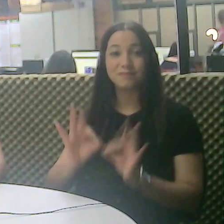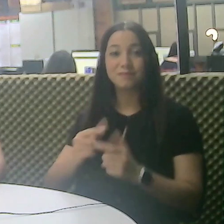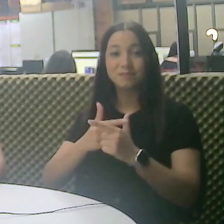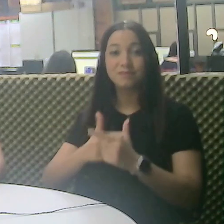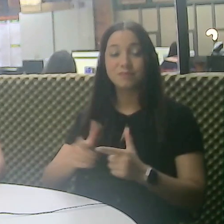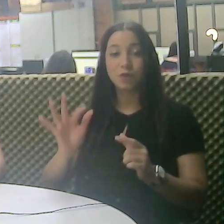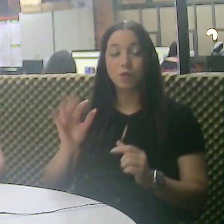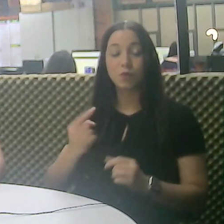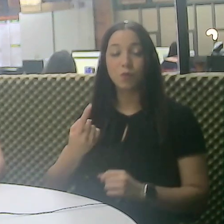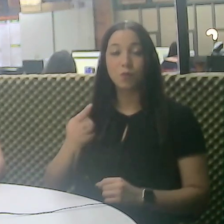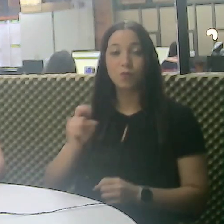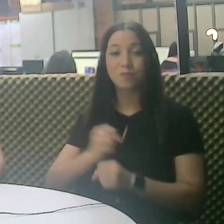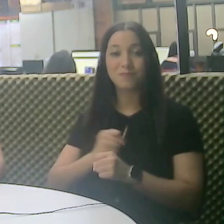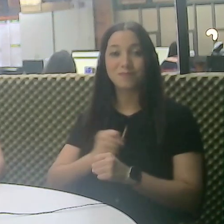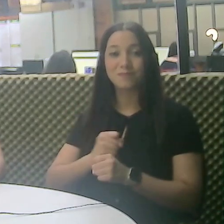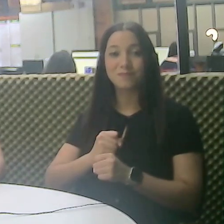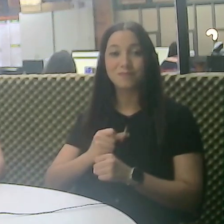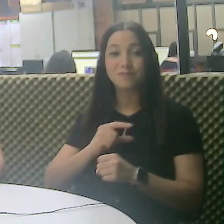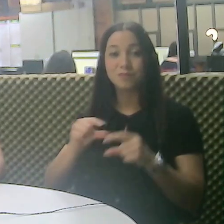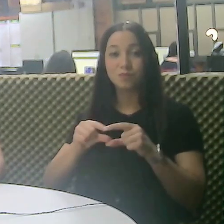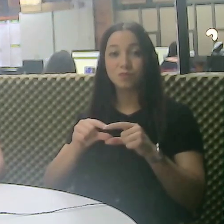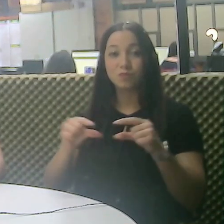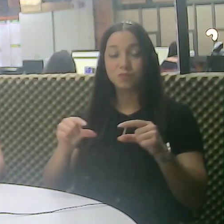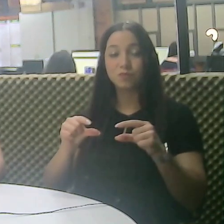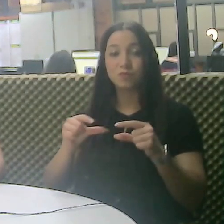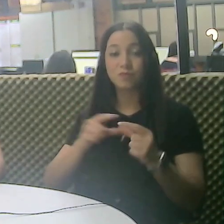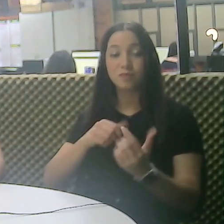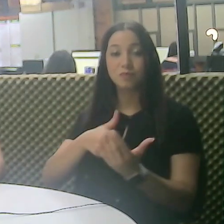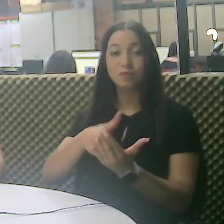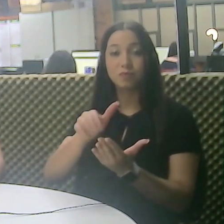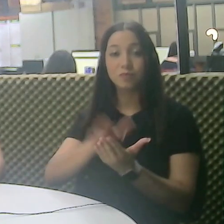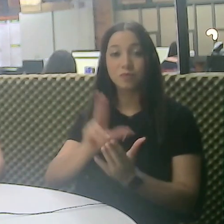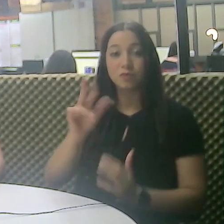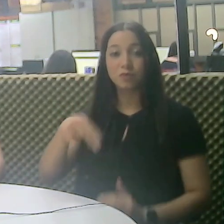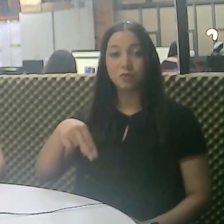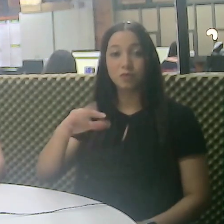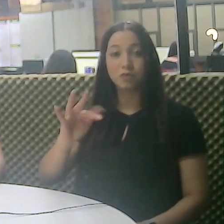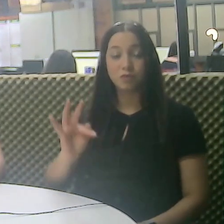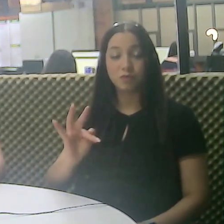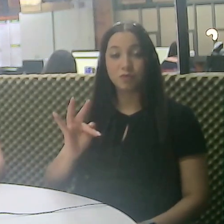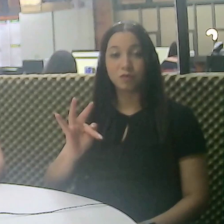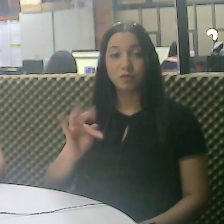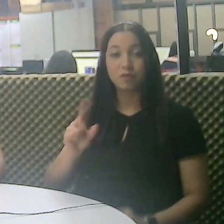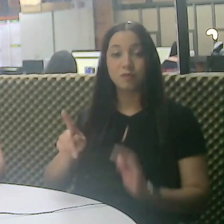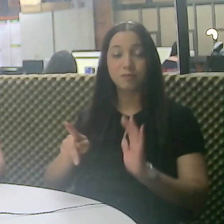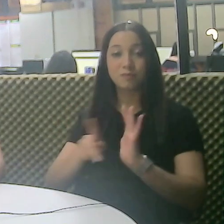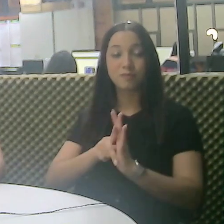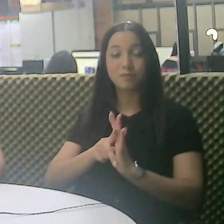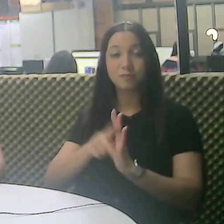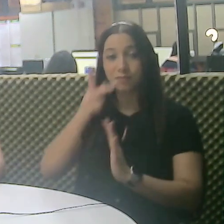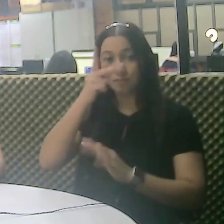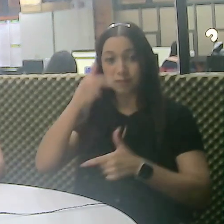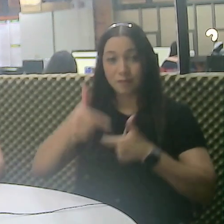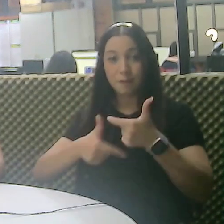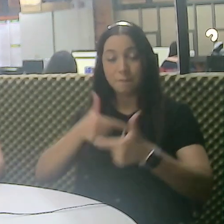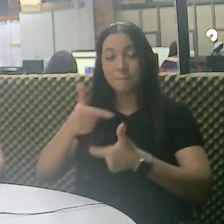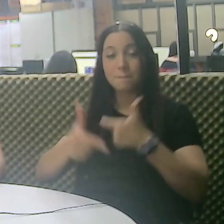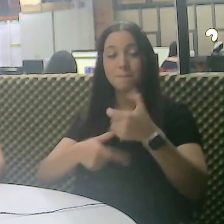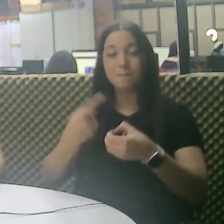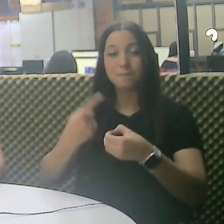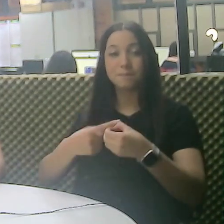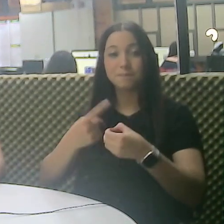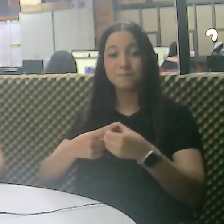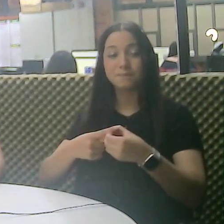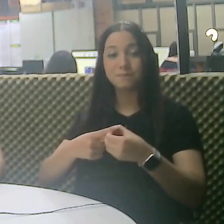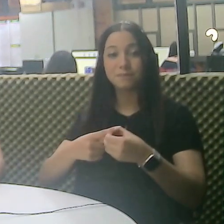ano. Neste ano, a geração de bilhetes contemplou notas fiscais de serviço eletrônica geradas por prestadores de serviços da cidade